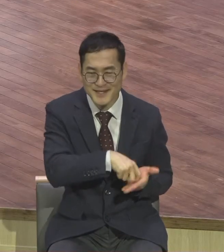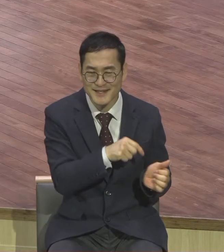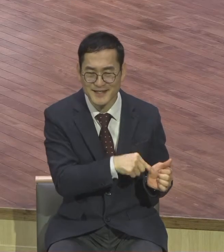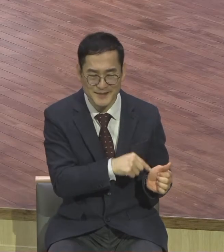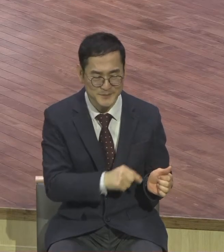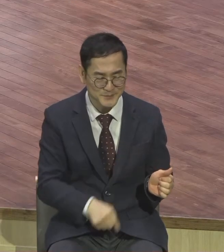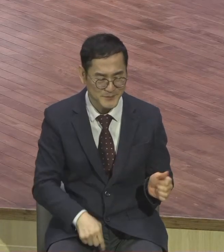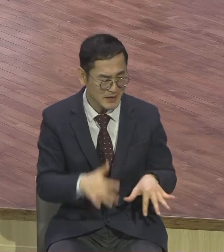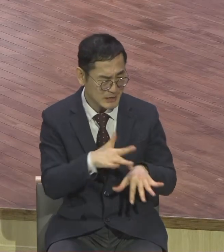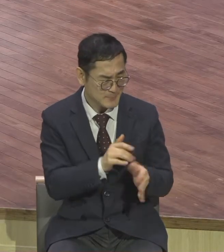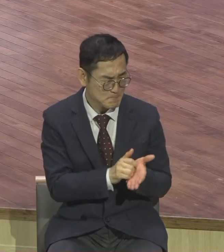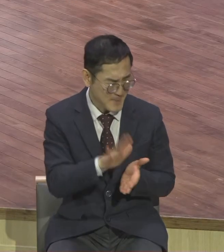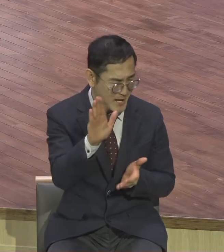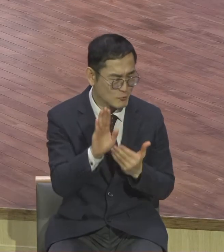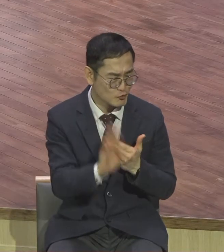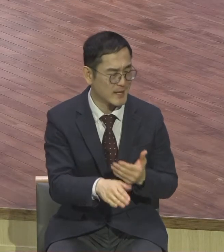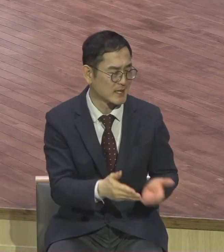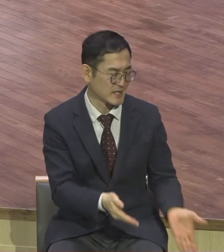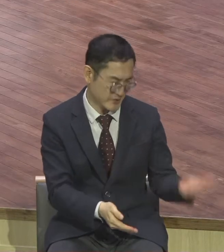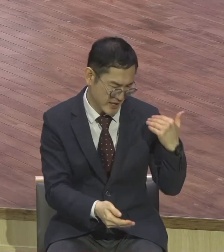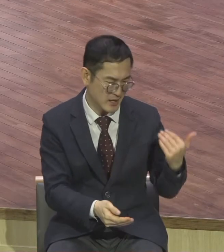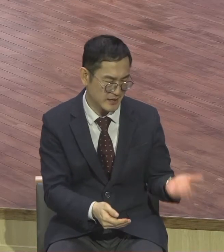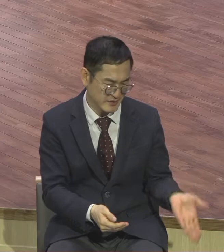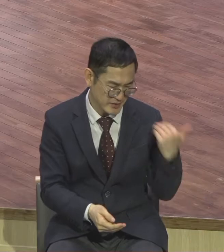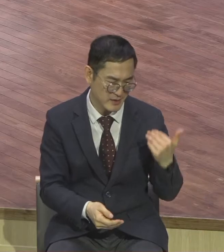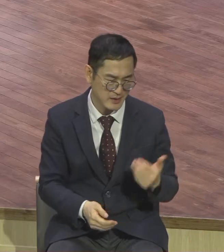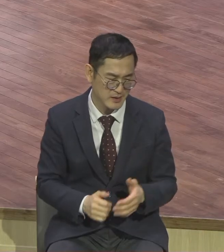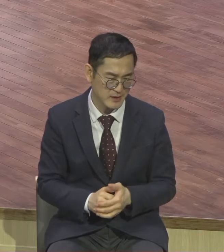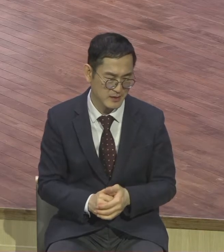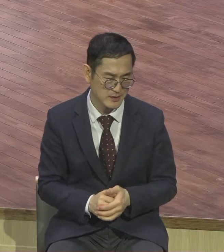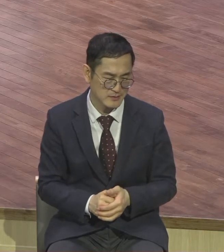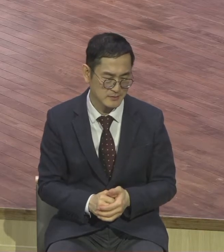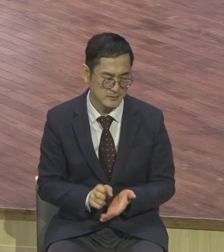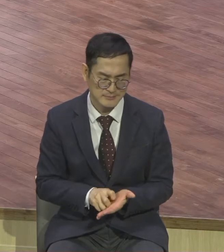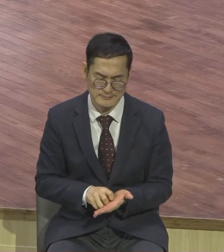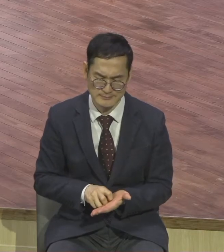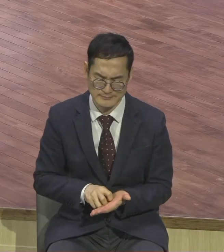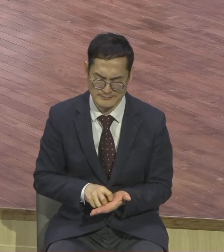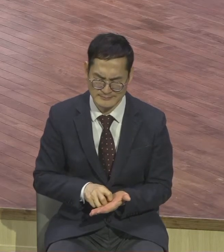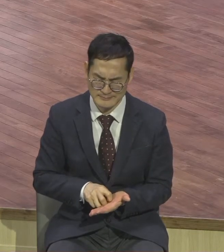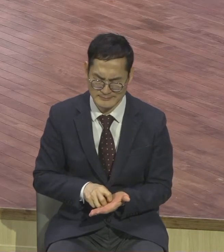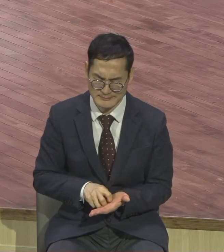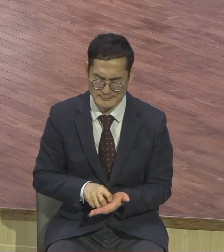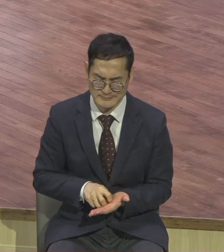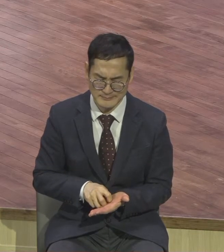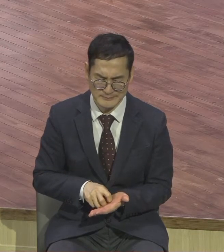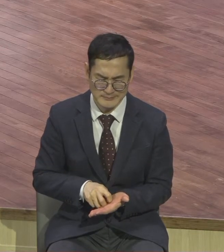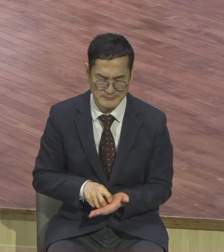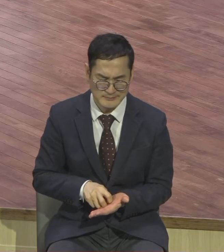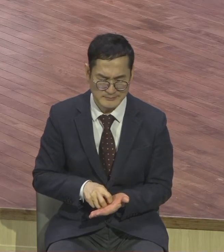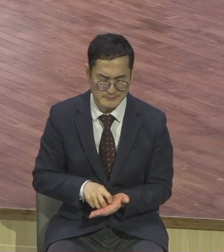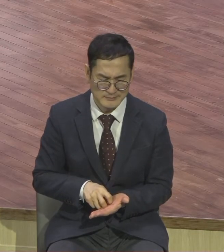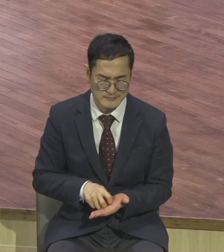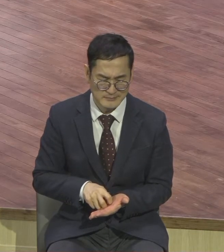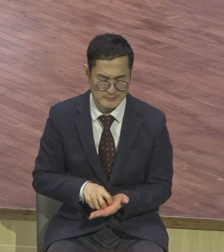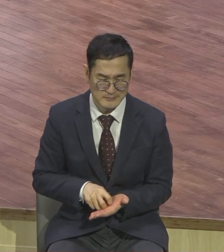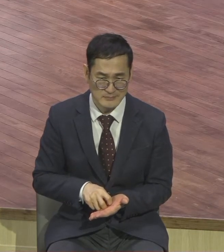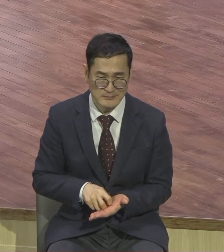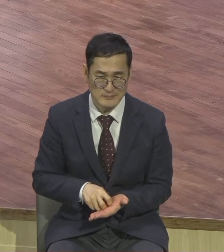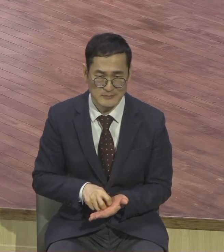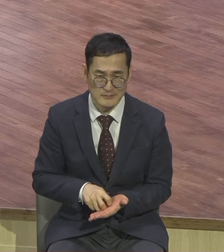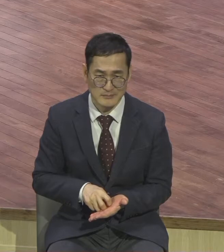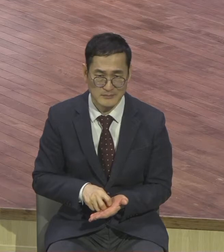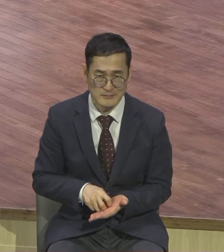귀신을 쫓아내고 일어나라 이러니까 제일 듣기 싫은 소리가 일어나라는 소리